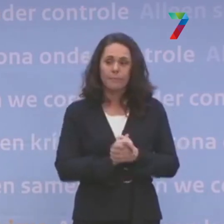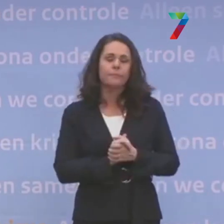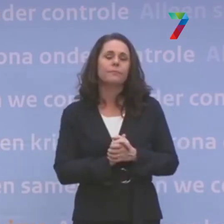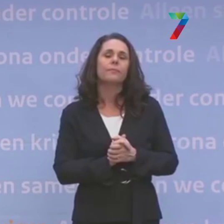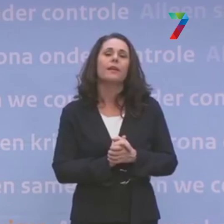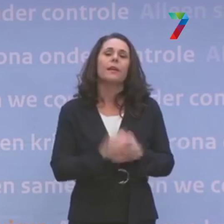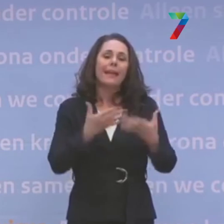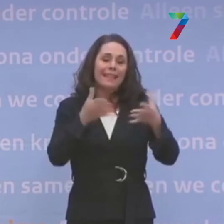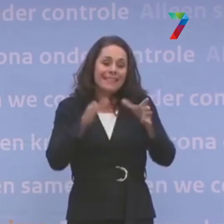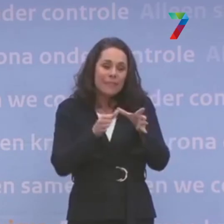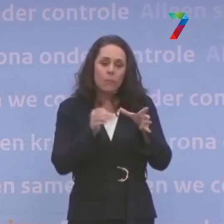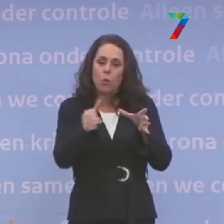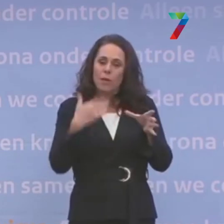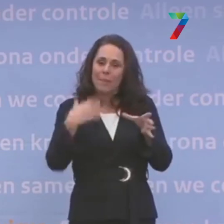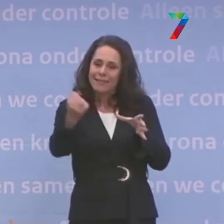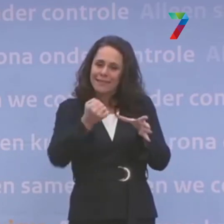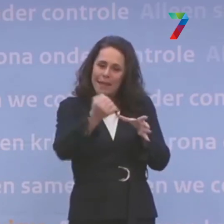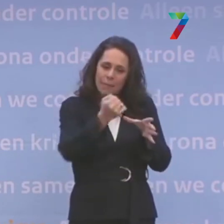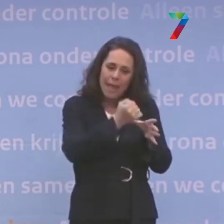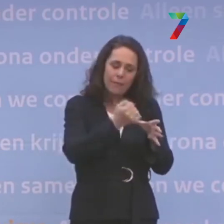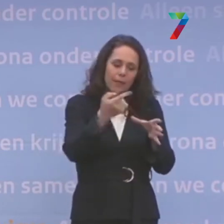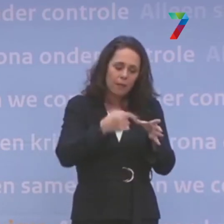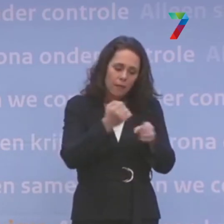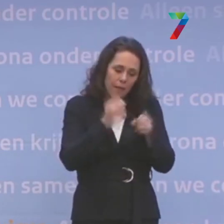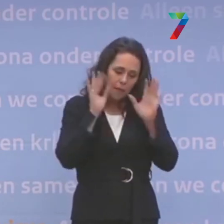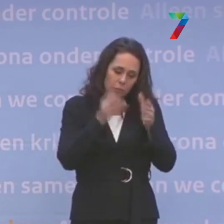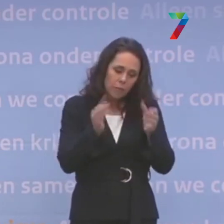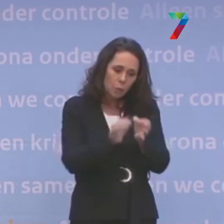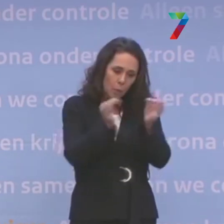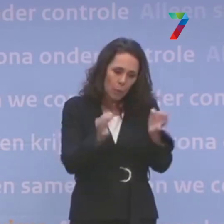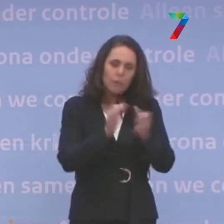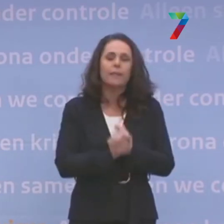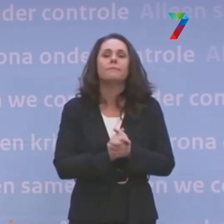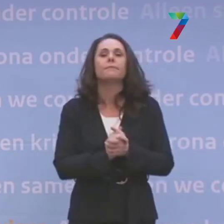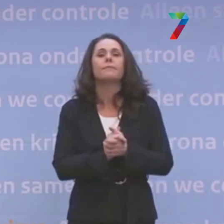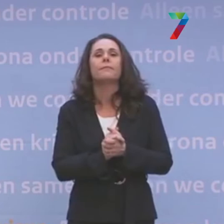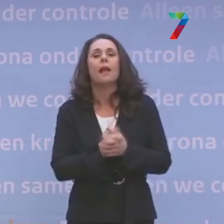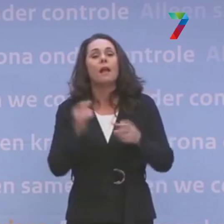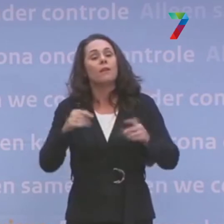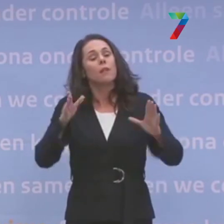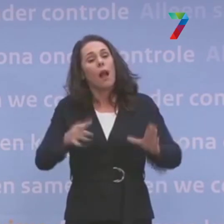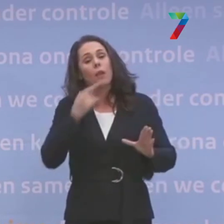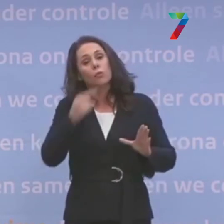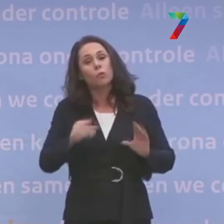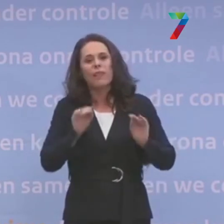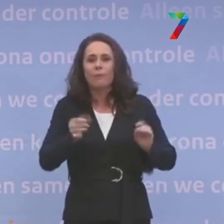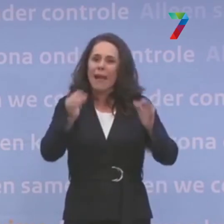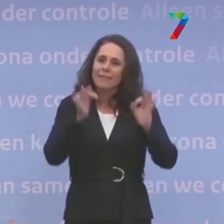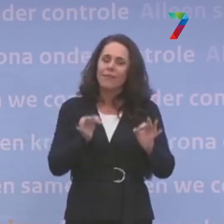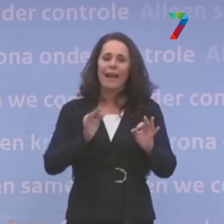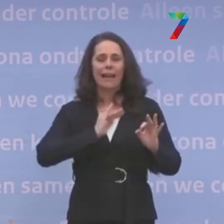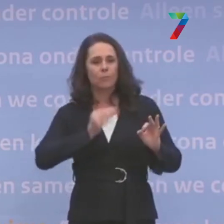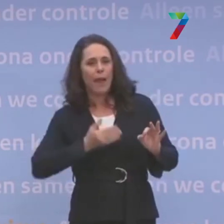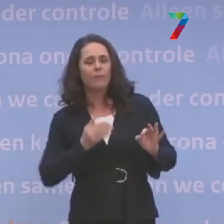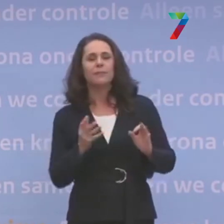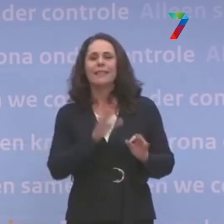team om te werken aan een oplossing, open source als eis. Het verder waarborgen van de dingen die we genoemd hebben, de informatieveiligheid, de privacy,